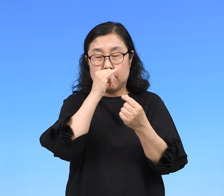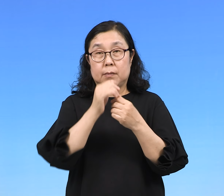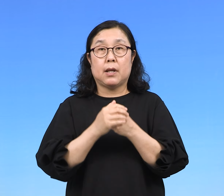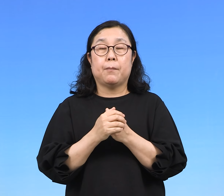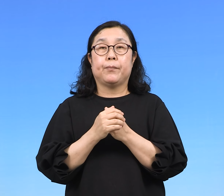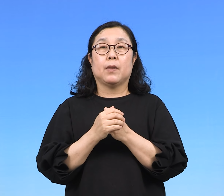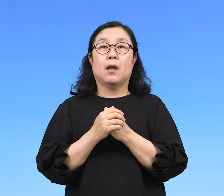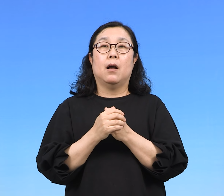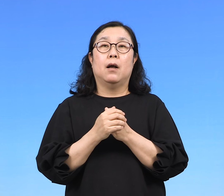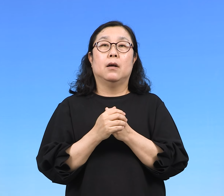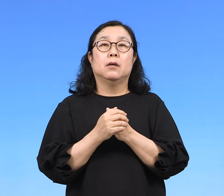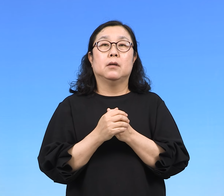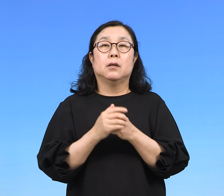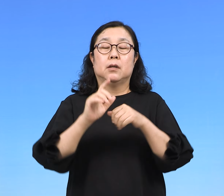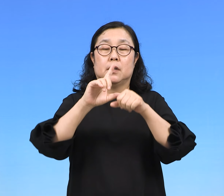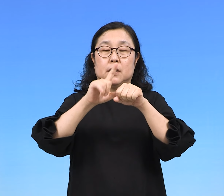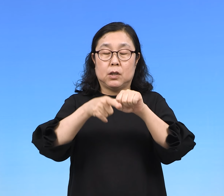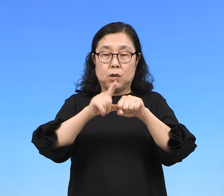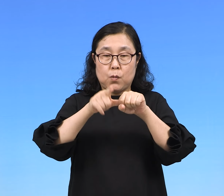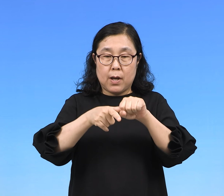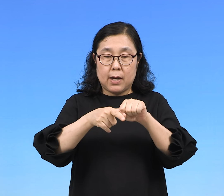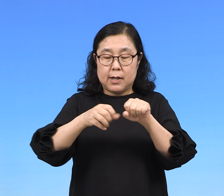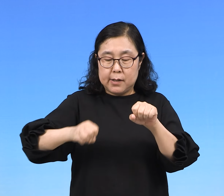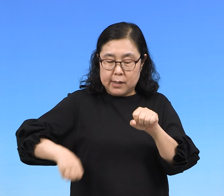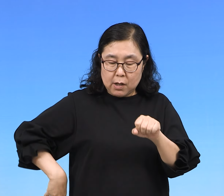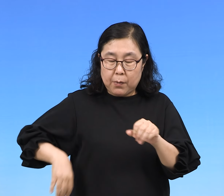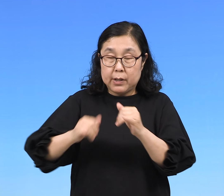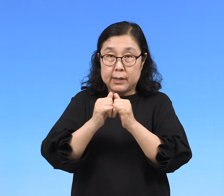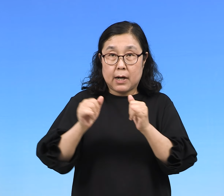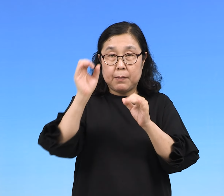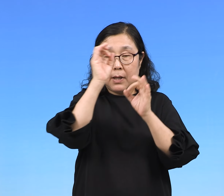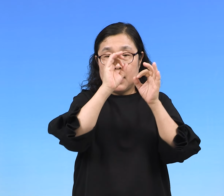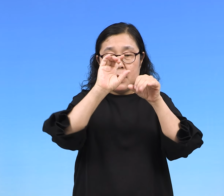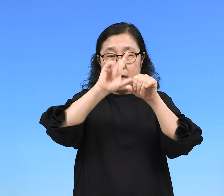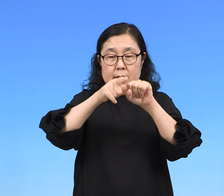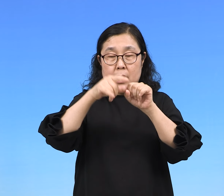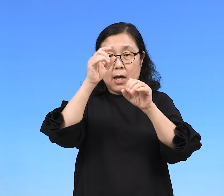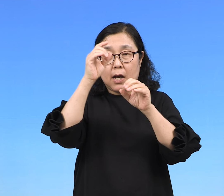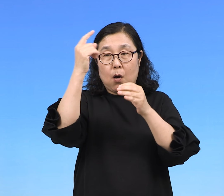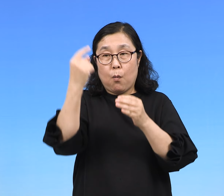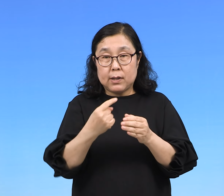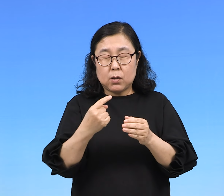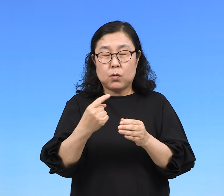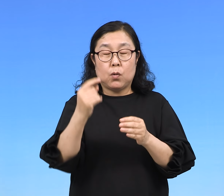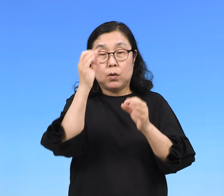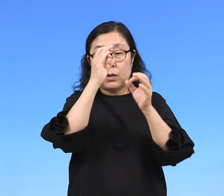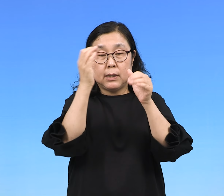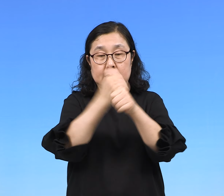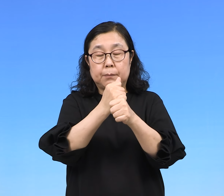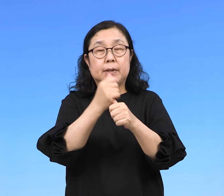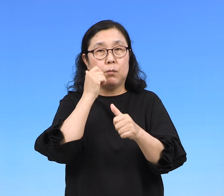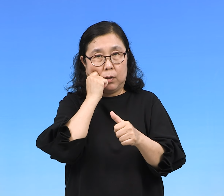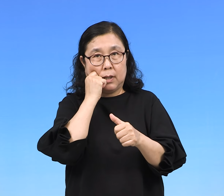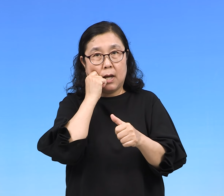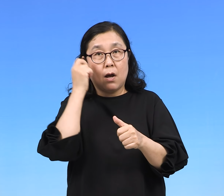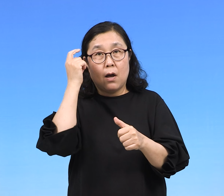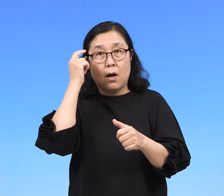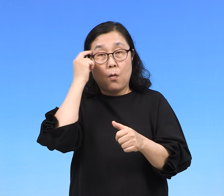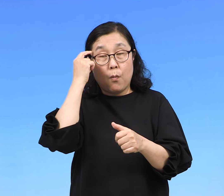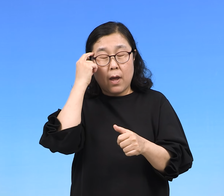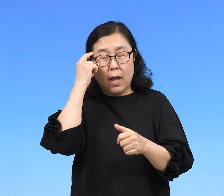특히나 맨 끝부분 다시 한번 보십시오. 기회를 놓치는 사람들은 기회가 왔어도 그것을 잡지 못한다. 그것이 기회인